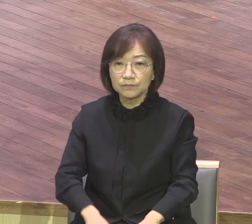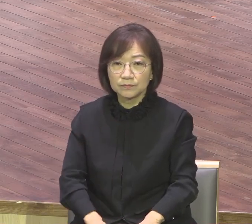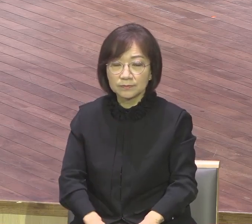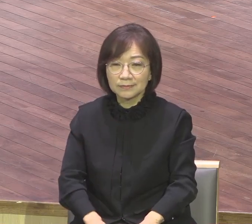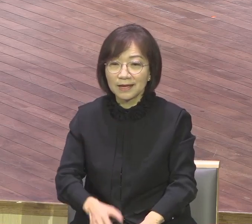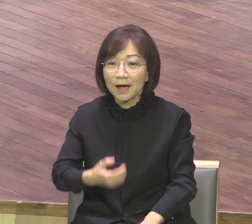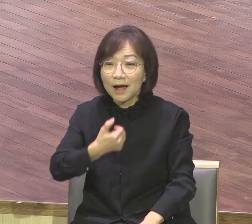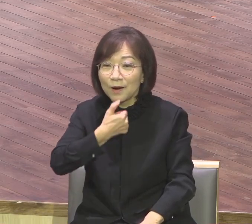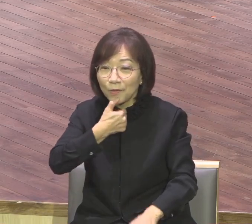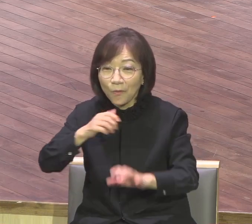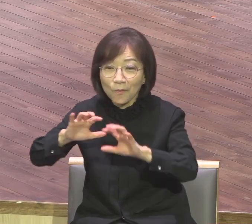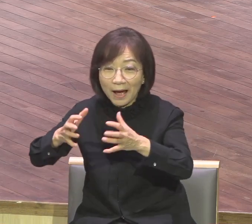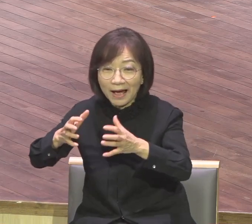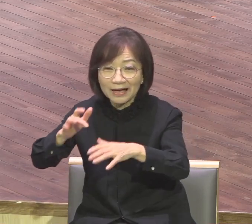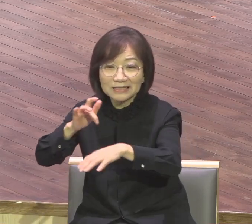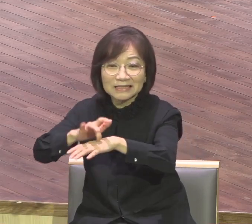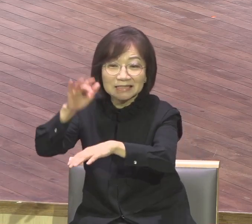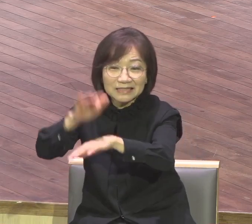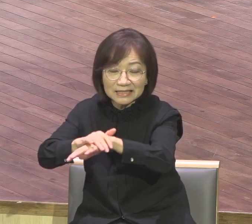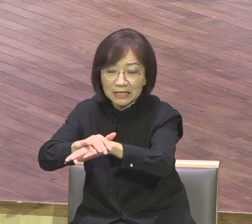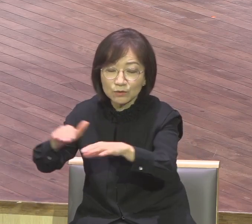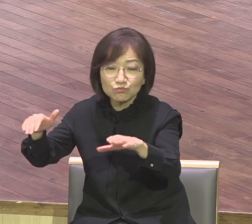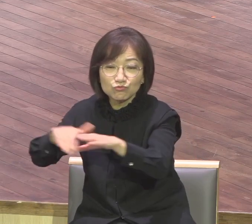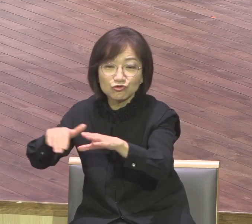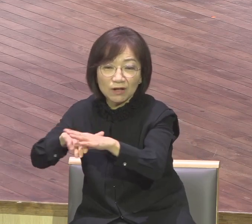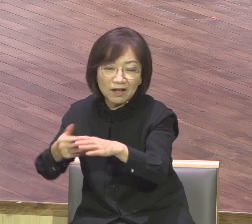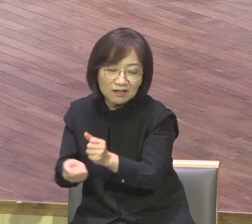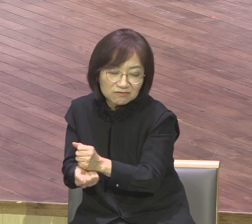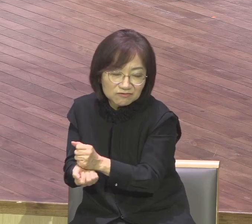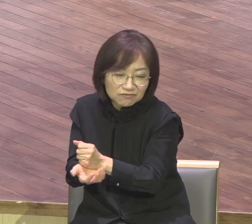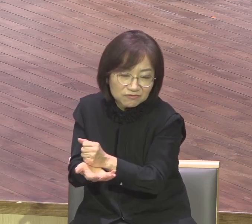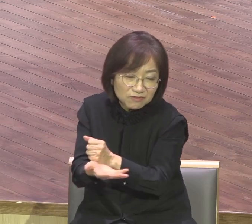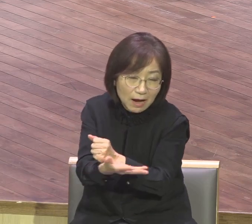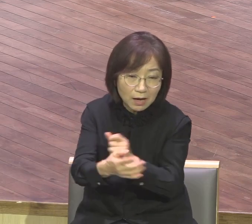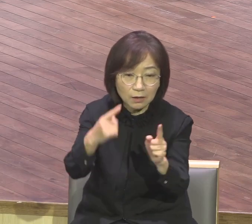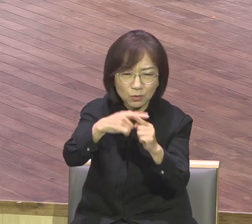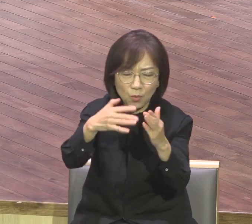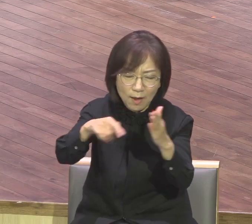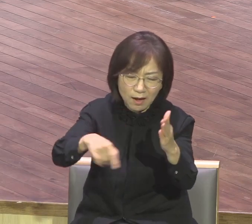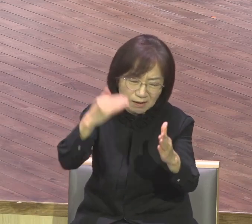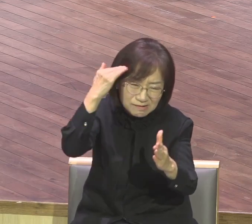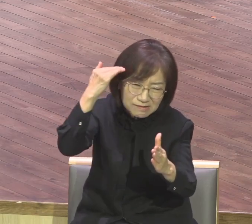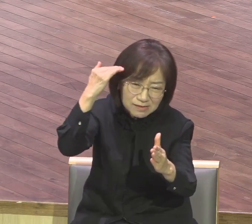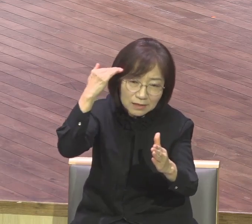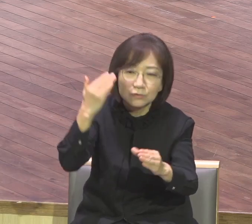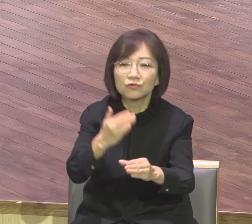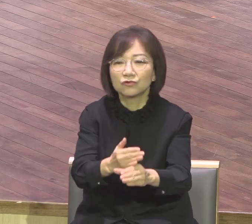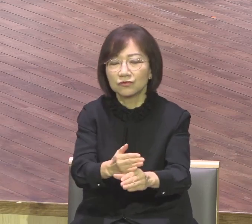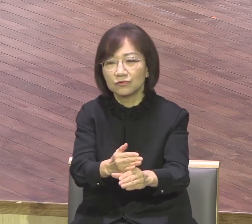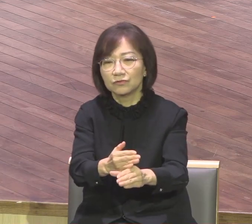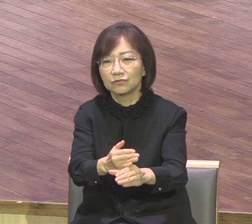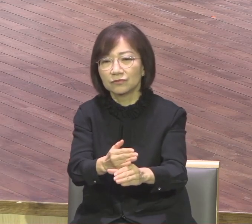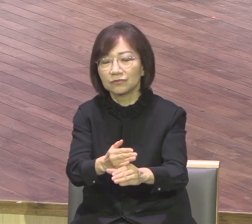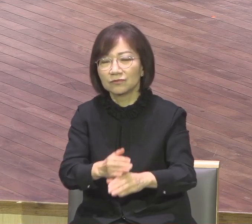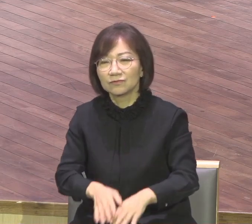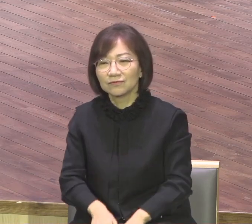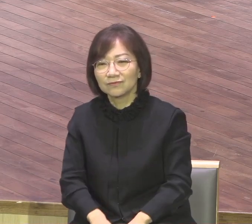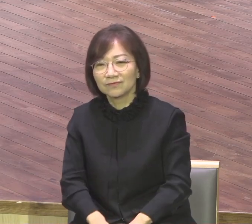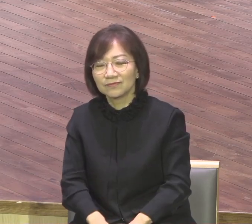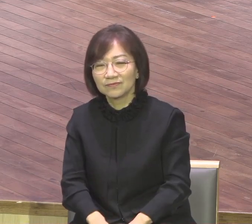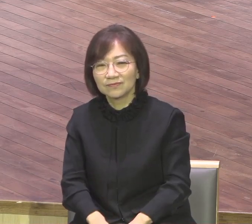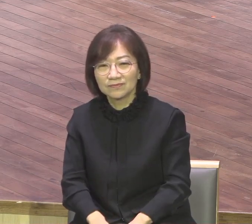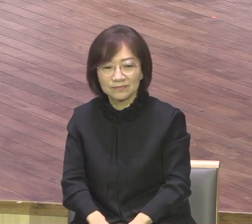로마 이 습관 문화 이것이 교회 안까지 들어와 있었어요. Y estaba metido dentro de la iglesia costumbres romanas y culturas